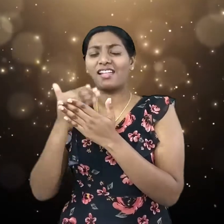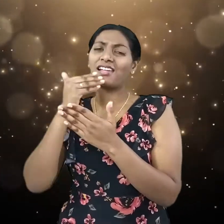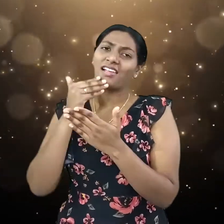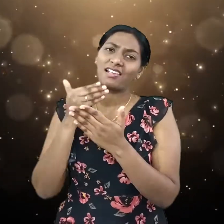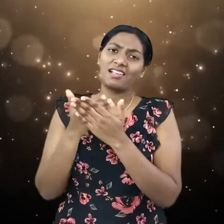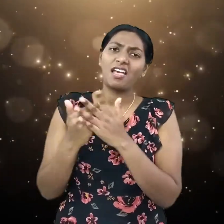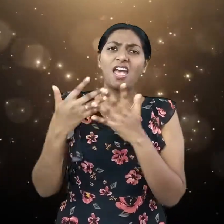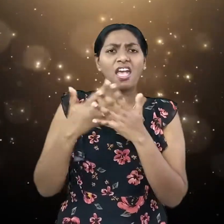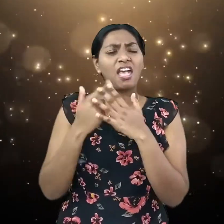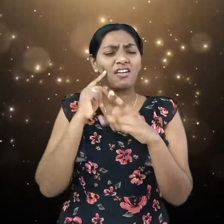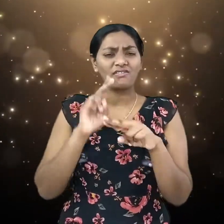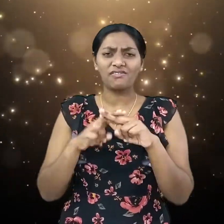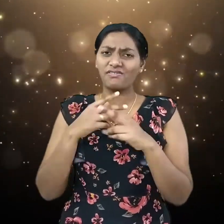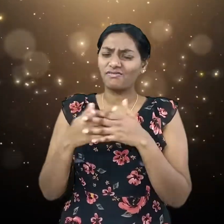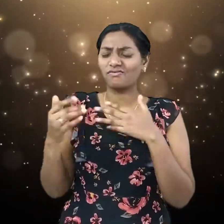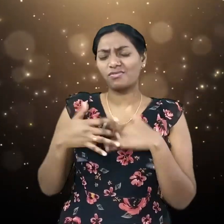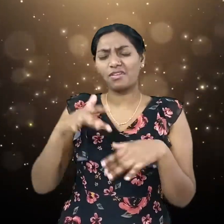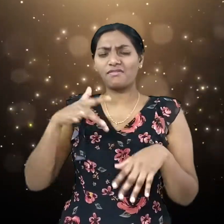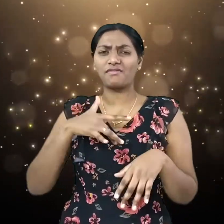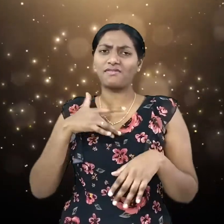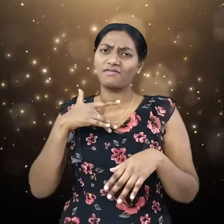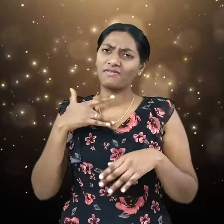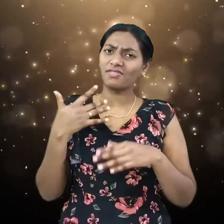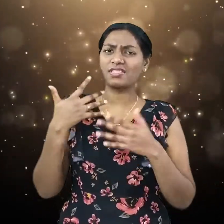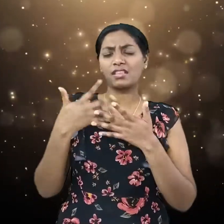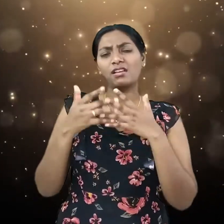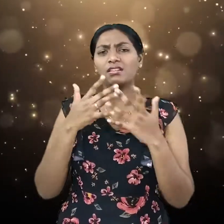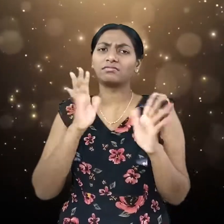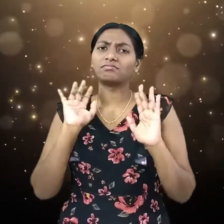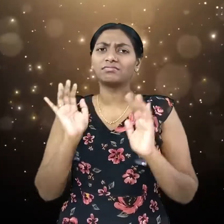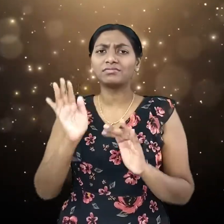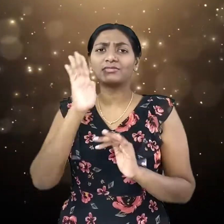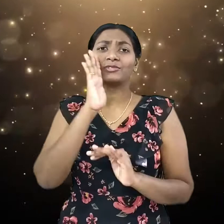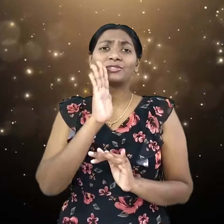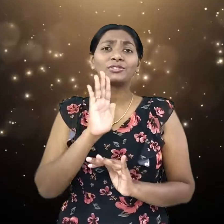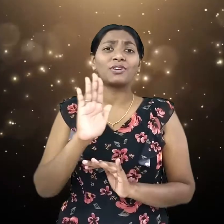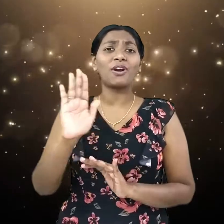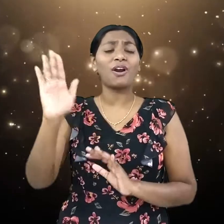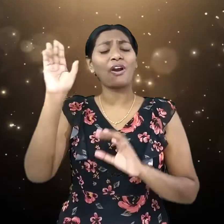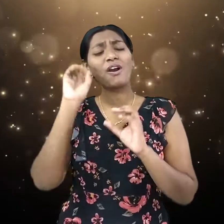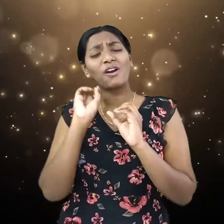चाहे मेरा चा जाए मैं गाऊं तभी।